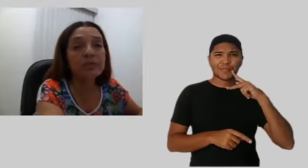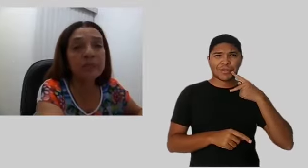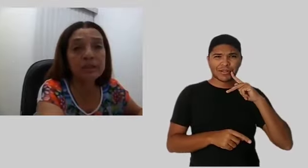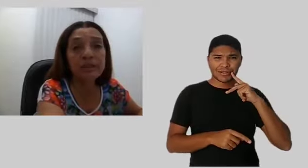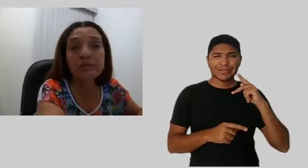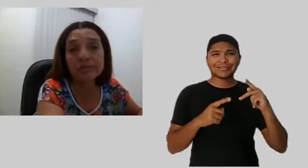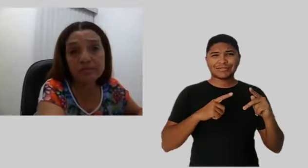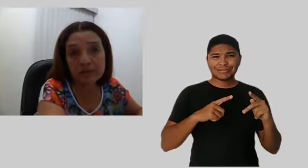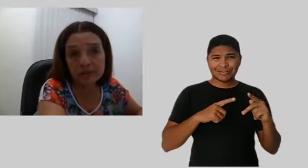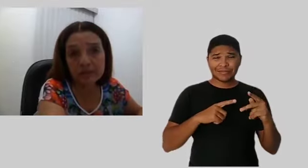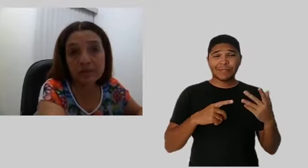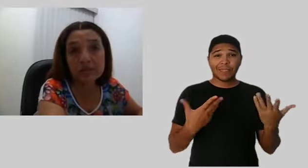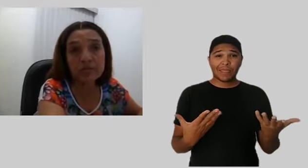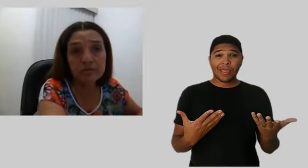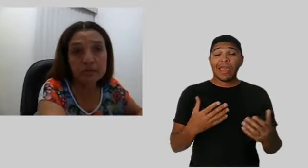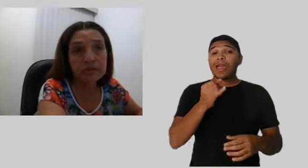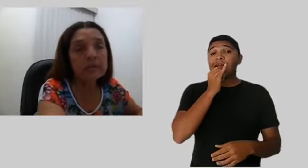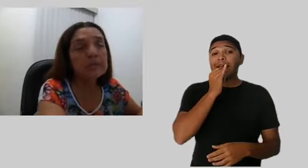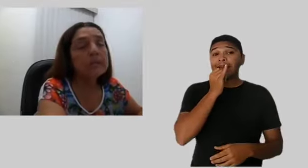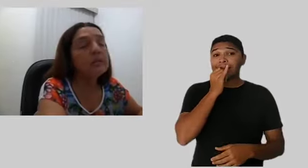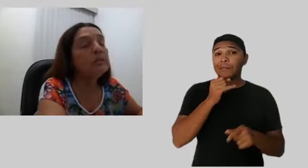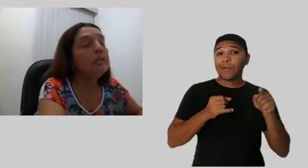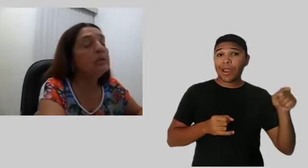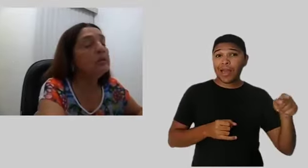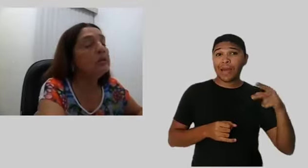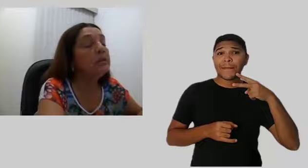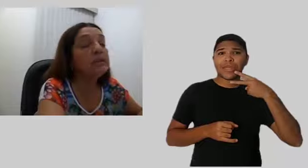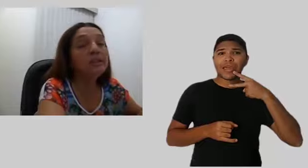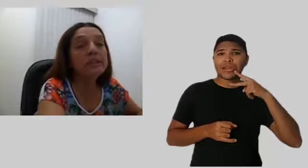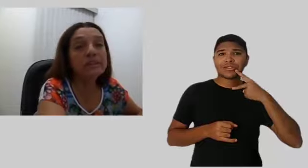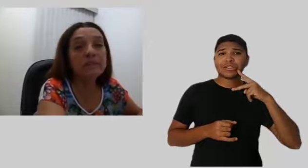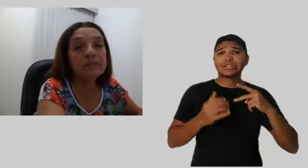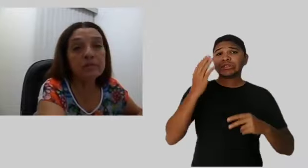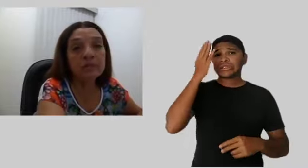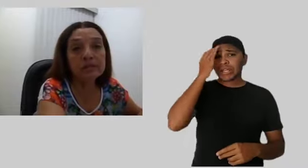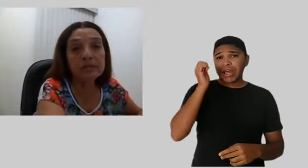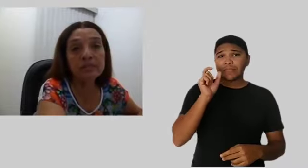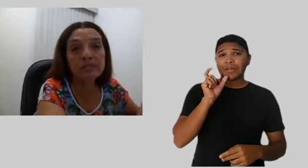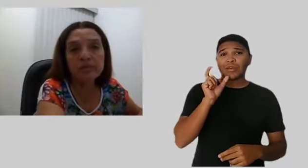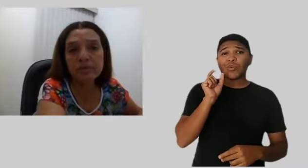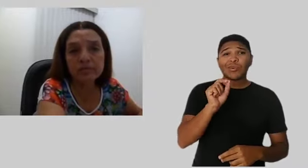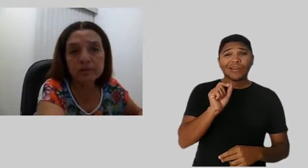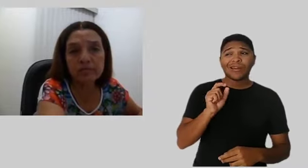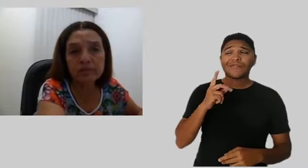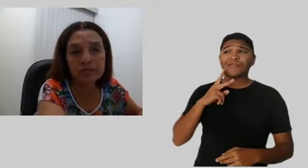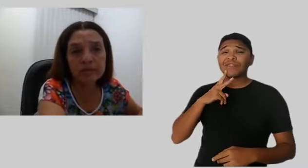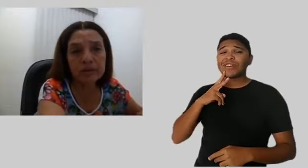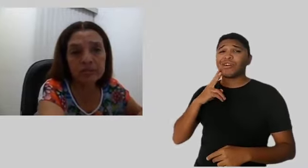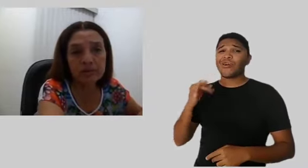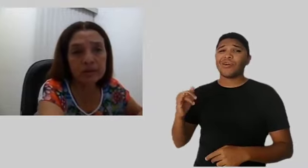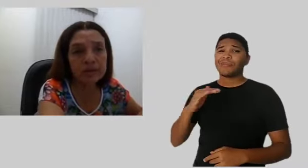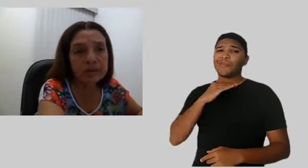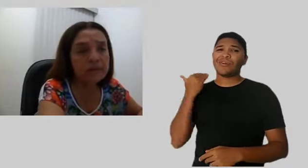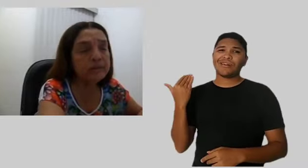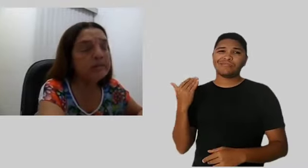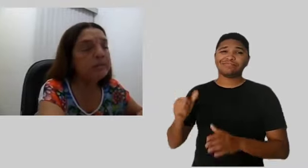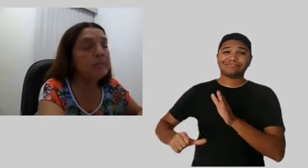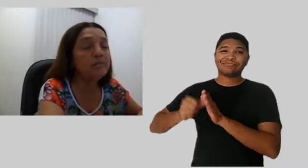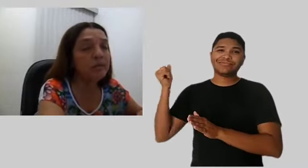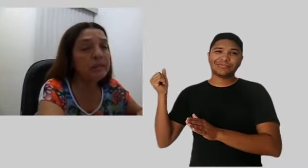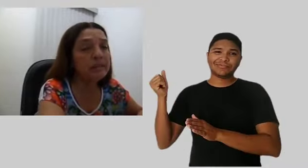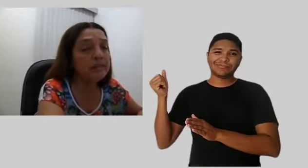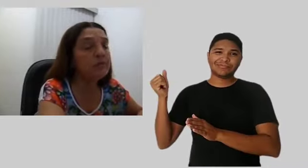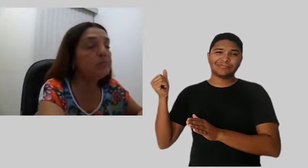se contrapõe a Piaget, inclusive Piaget só soube da existência de Vygotsky depois, muito tempo depois da morte